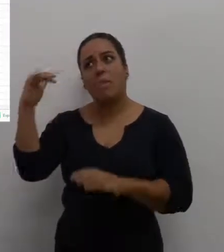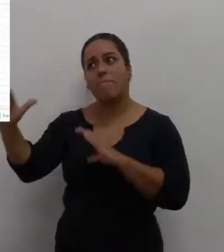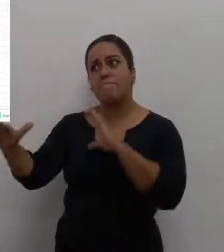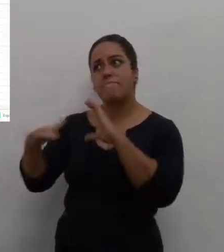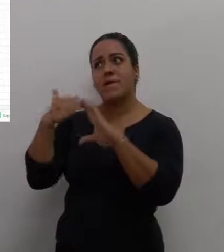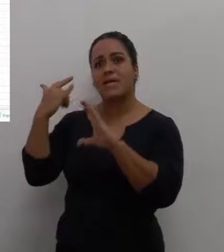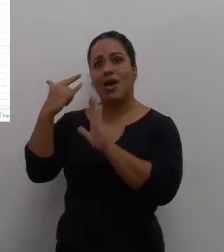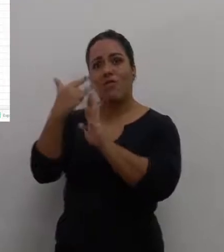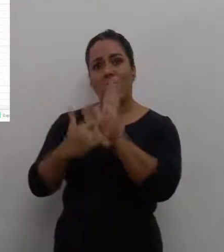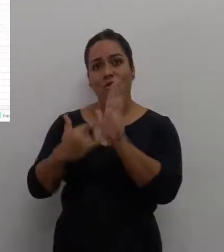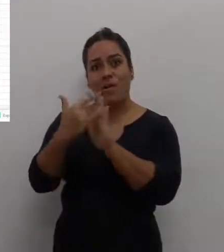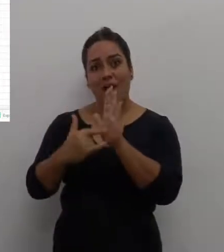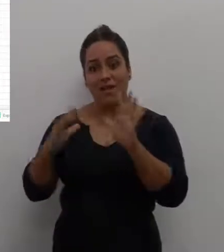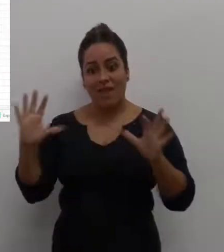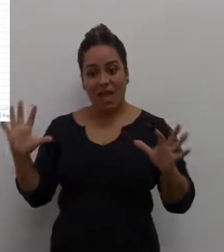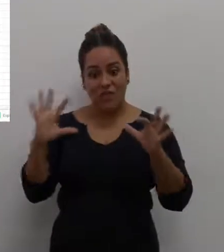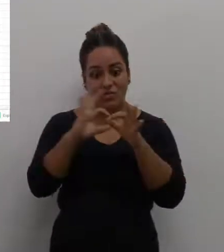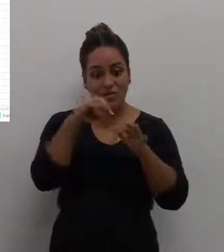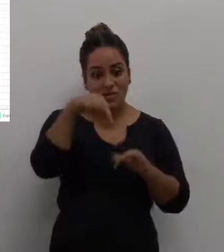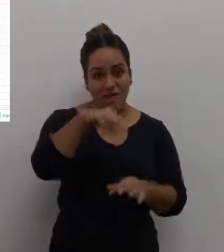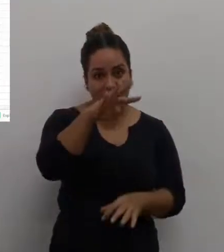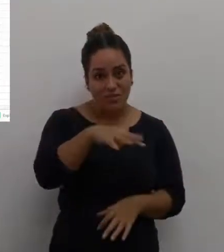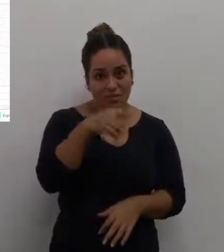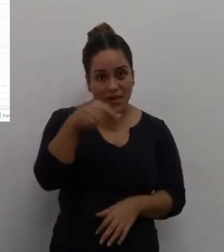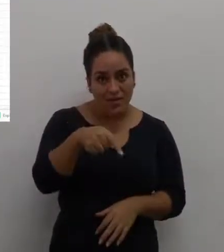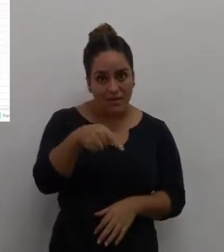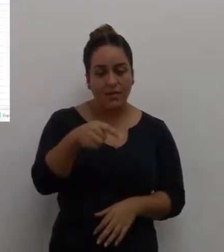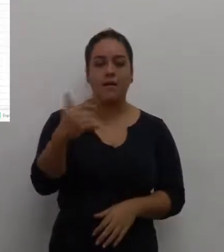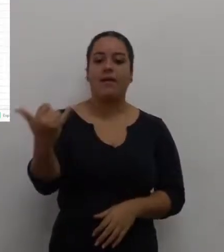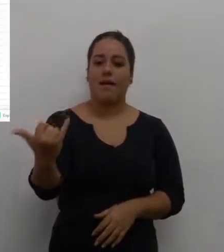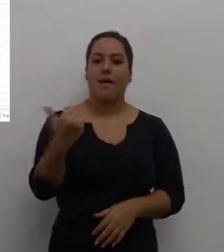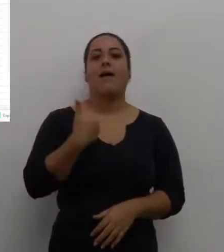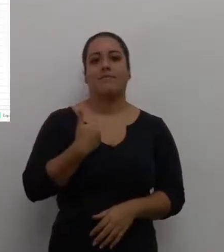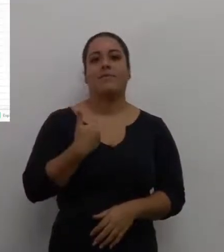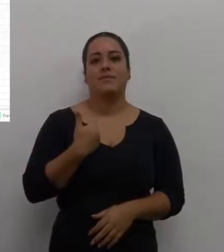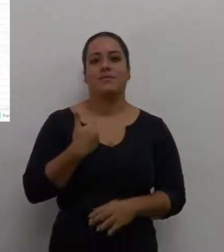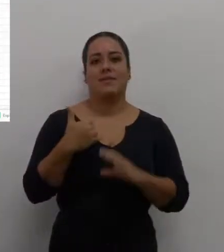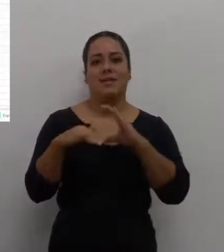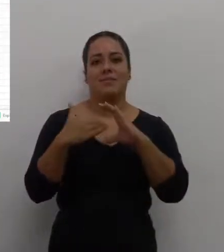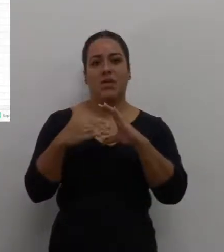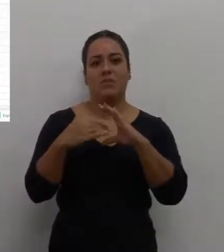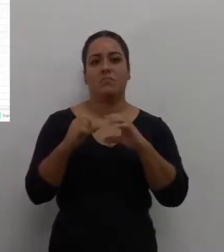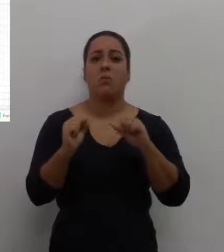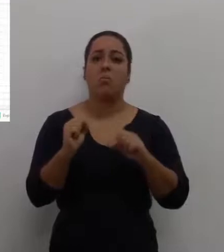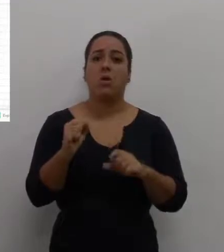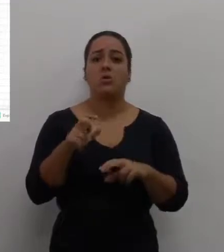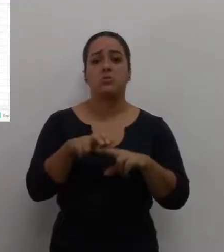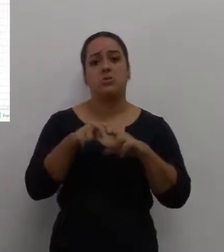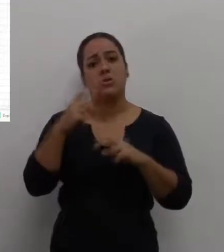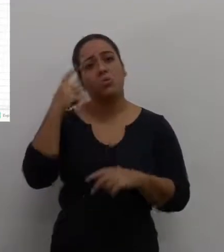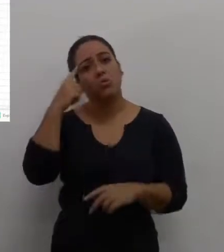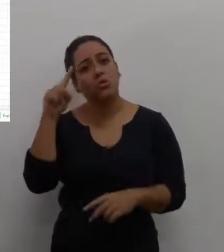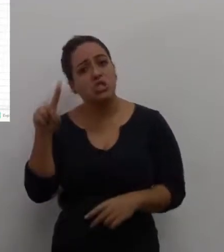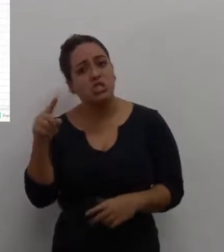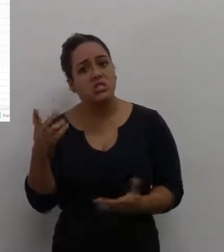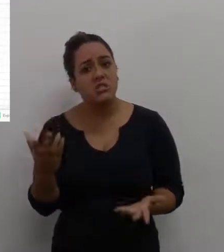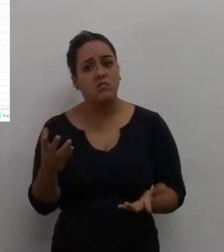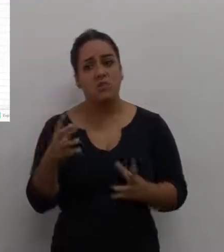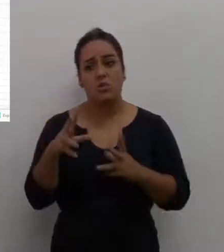essa planilha, eu também vou receber uma notificação. De que forma? Um e-mail por dia, né? Todas as notificações vão chegar